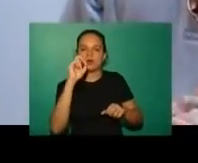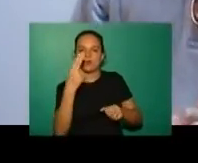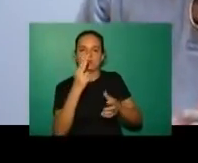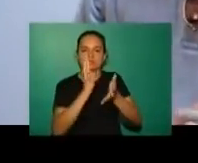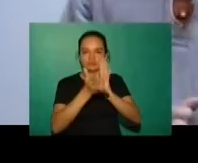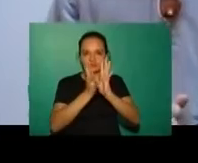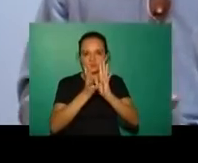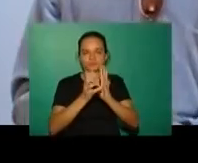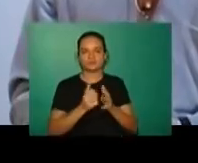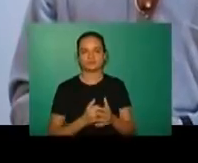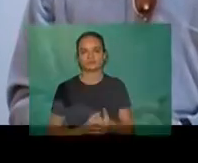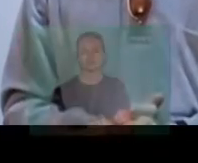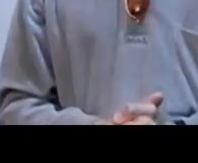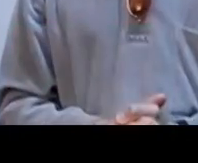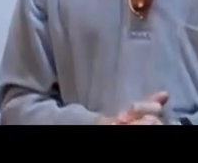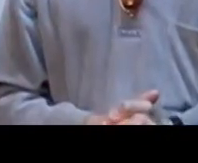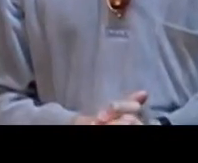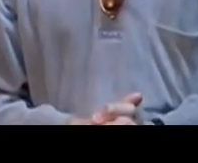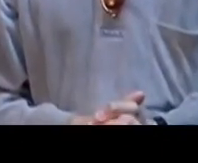de sinais.